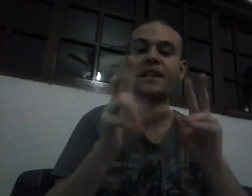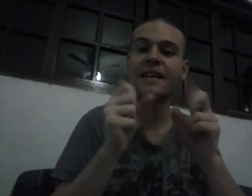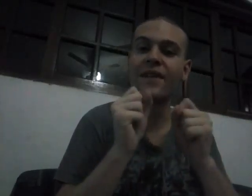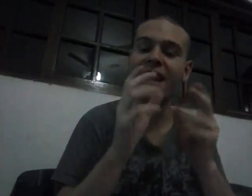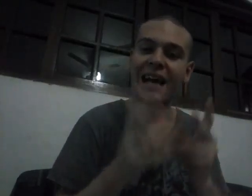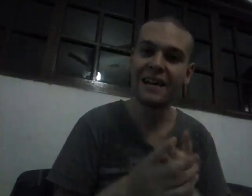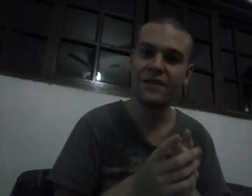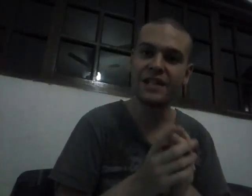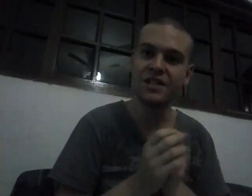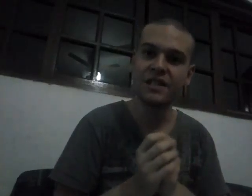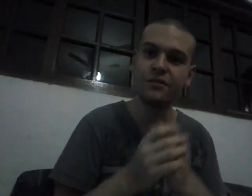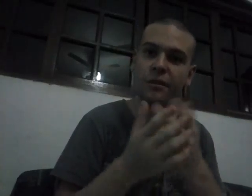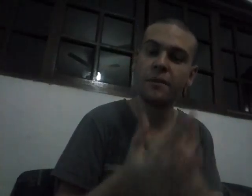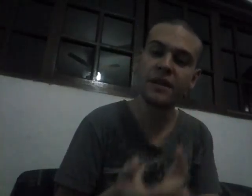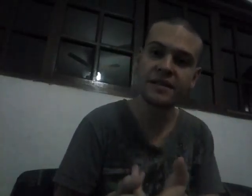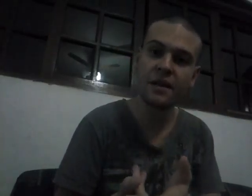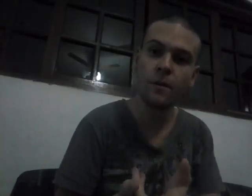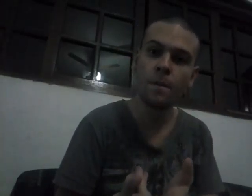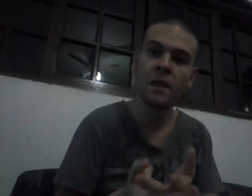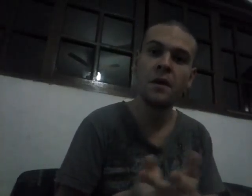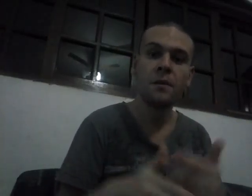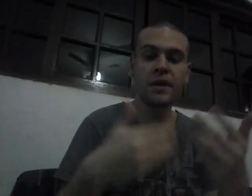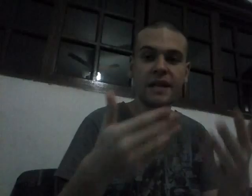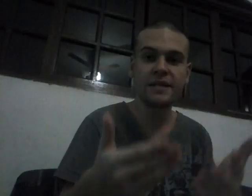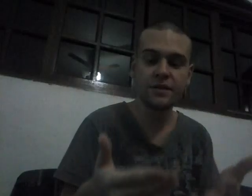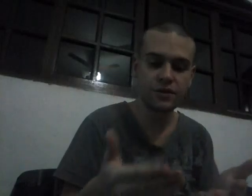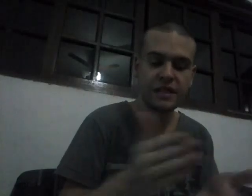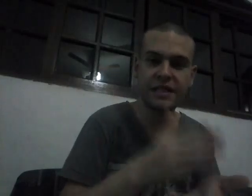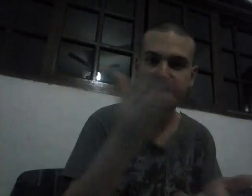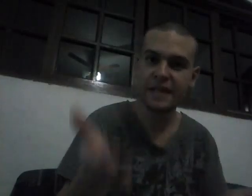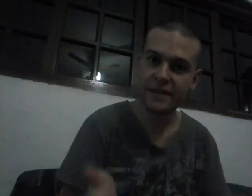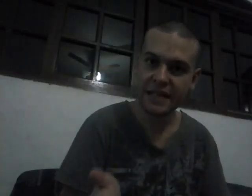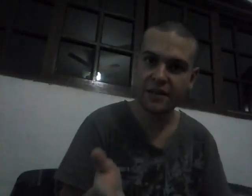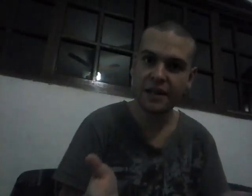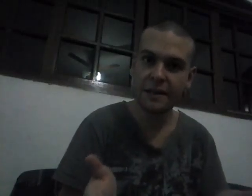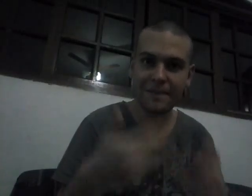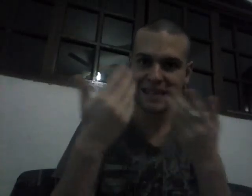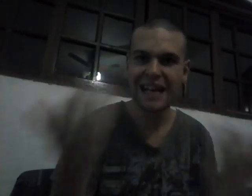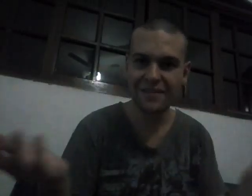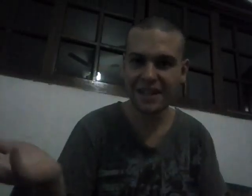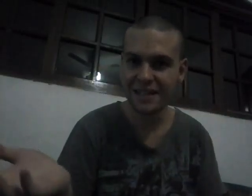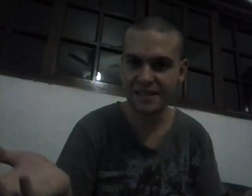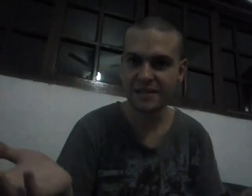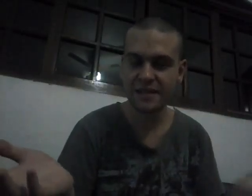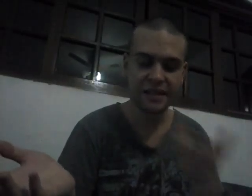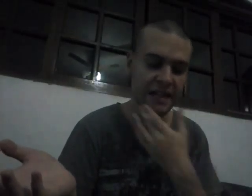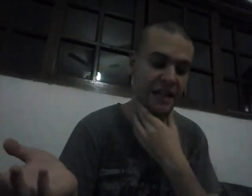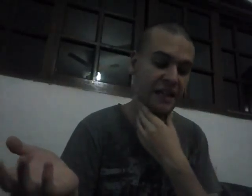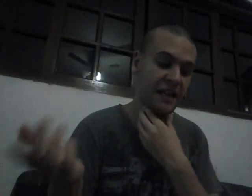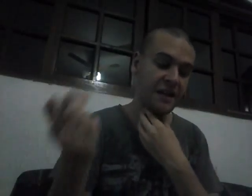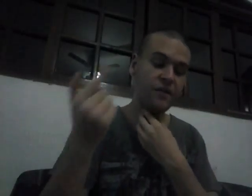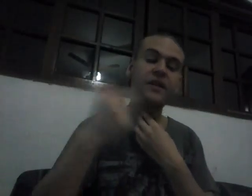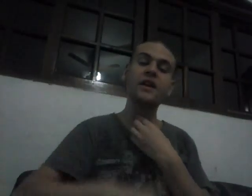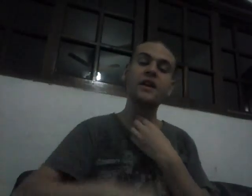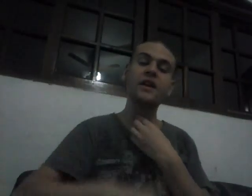poderia falar na frente de uma população, porque se os líderes pegavam naquela hora, matava eles, né? Foi tão